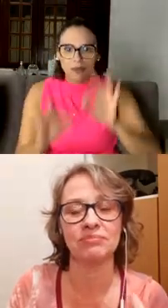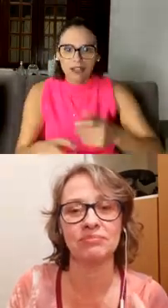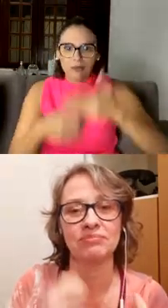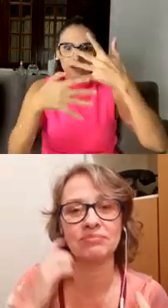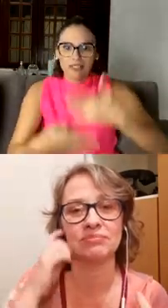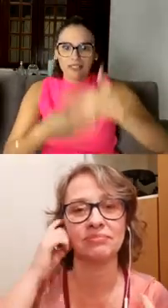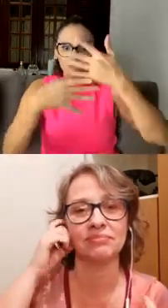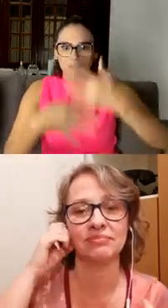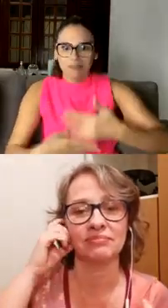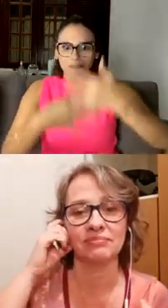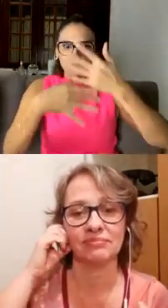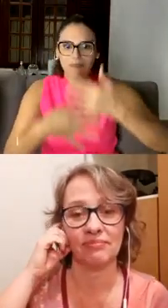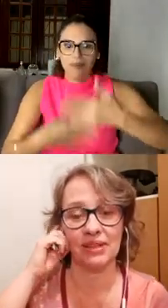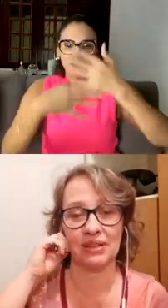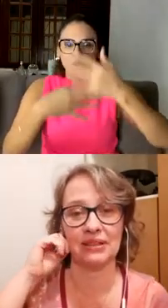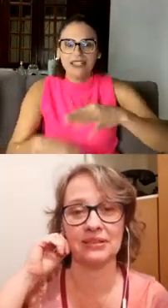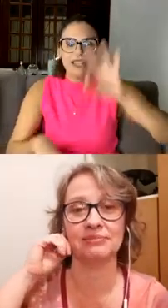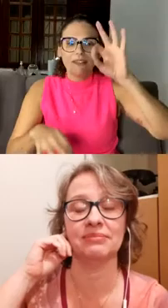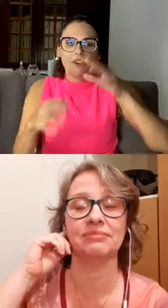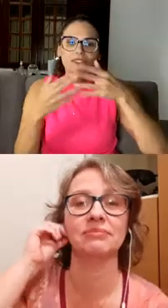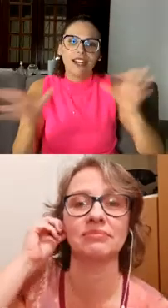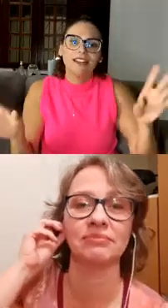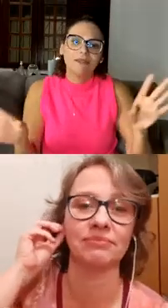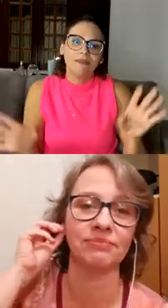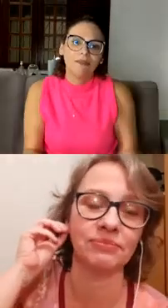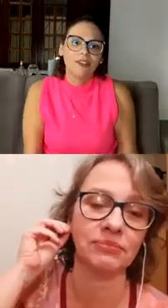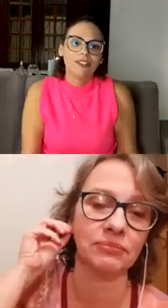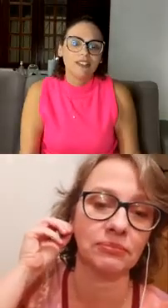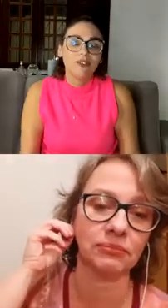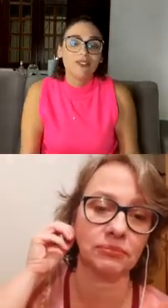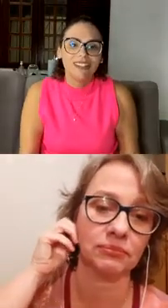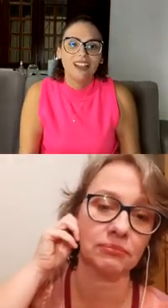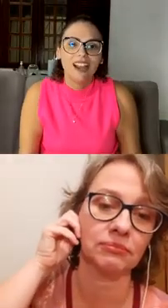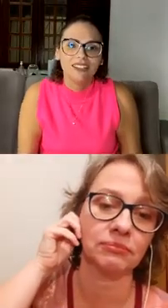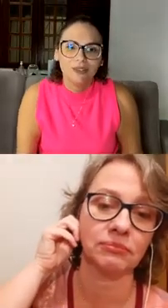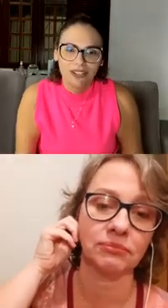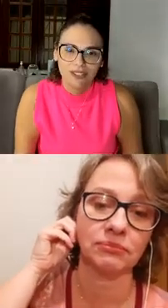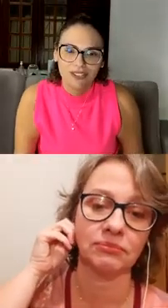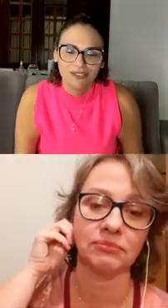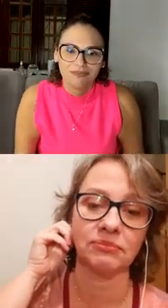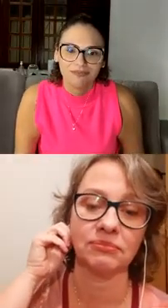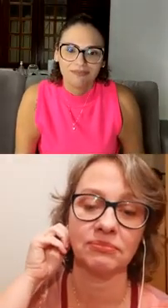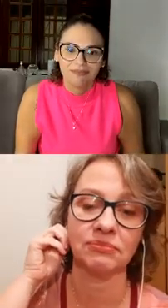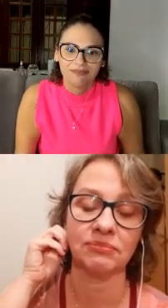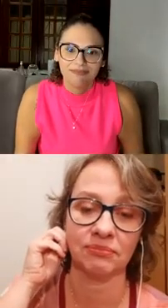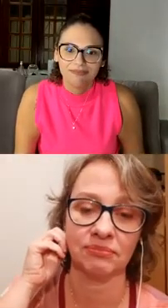atenção para coisa, aí pode desconcentrar, eu acho.